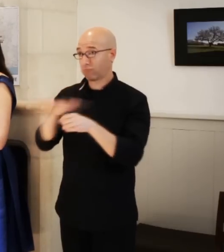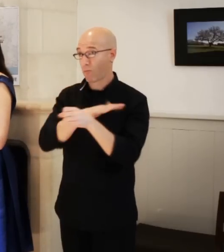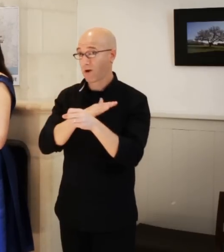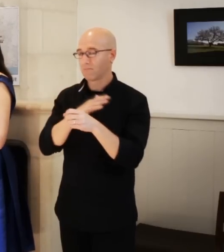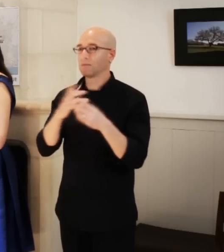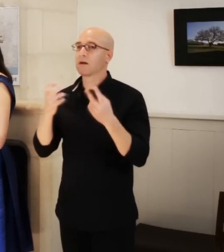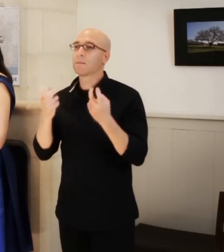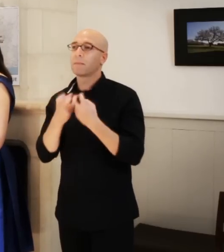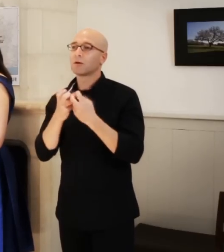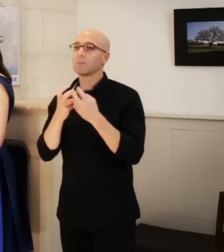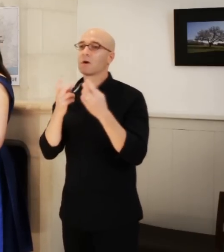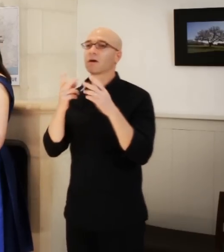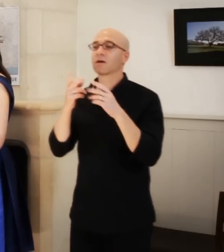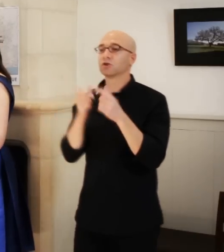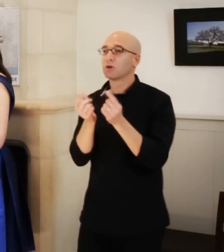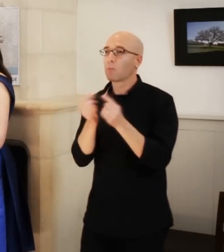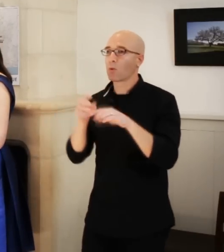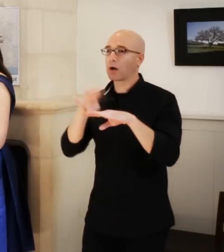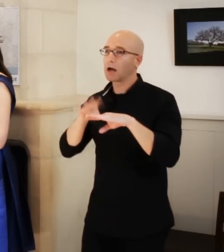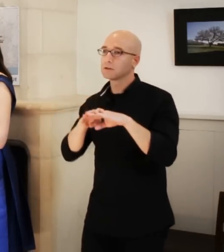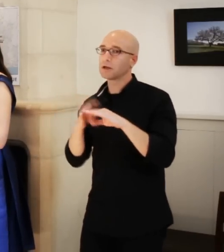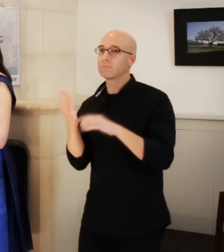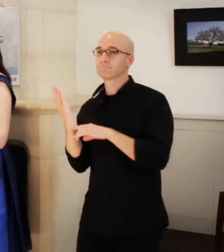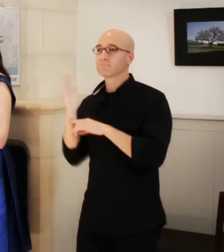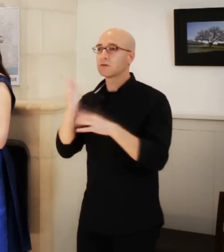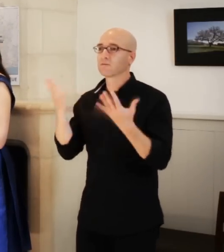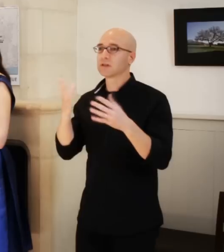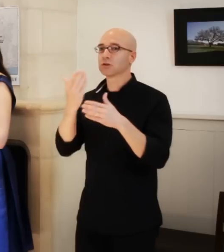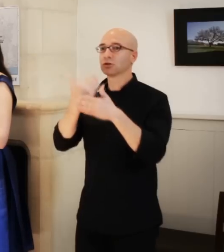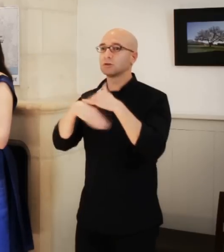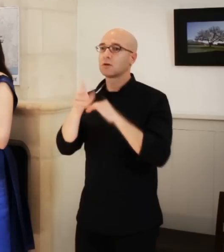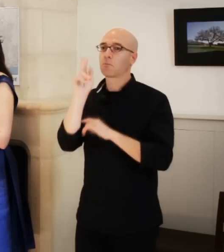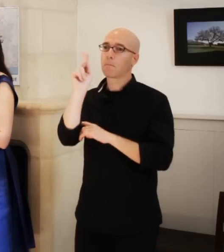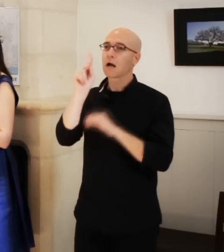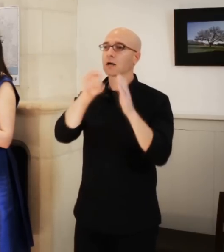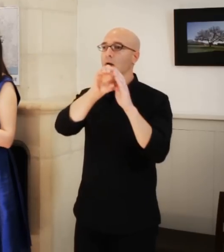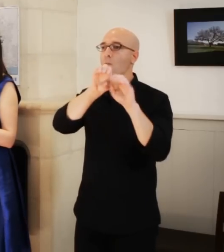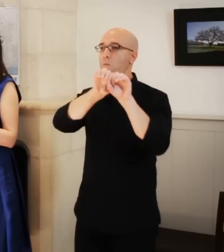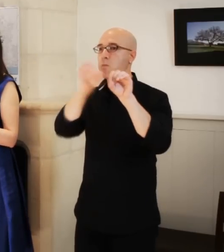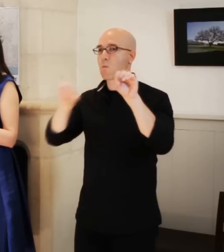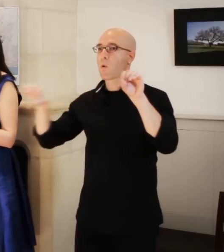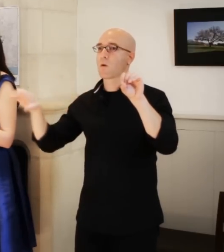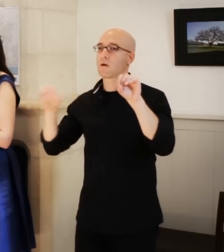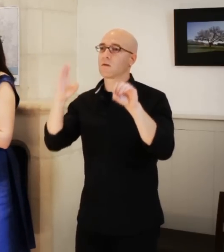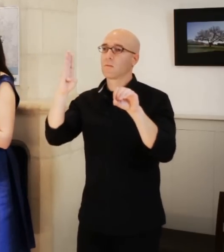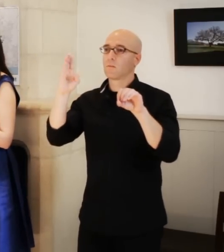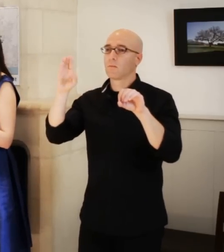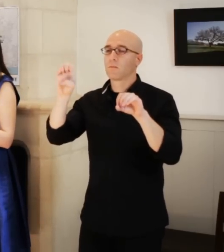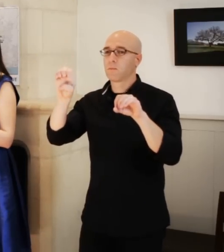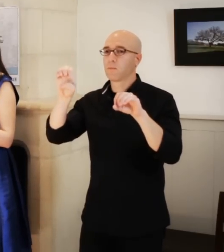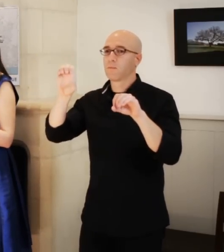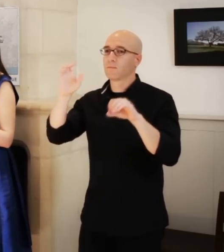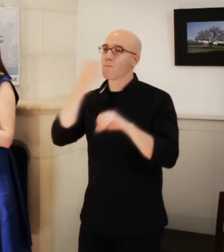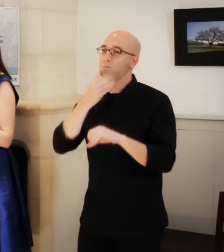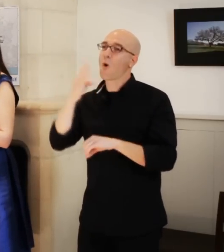encore à la médiathèque Michel Crépeau de La Rochelle. Et des expositions de la ville bleue, il y en a une à Istanbul l'an dernier, et également à